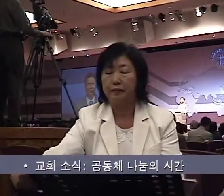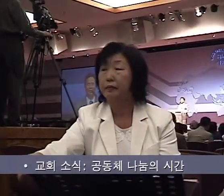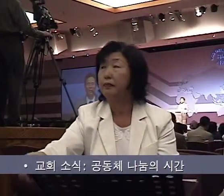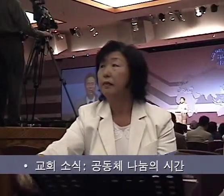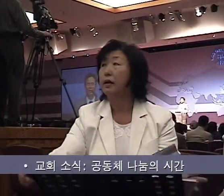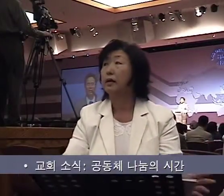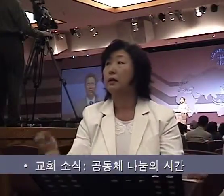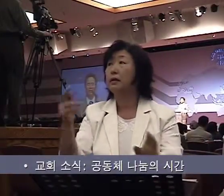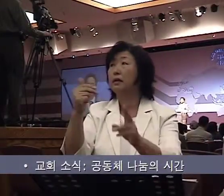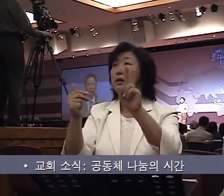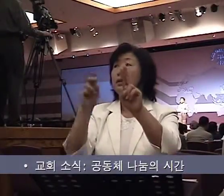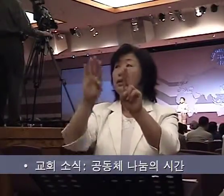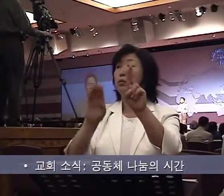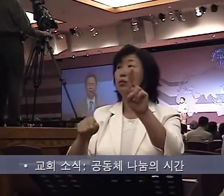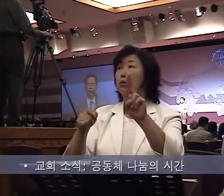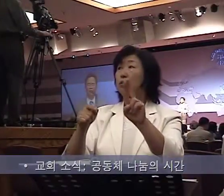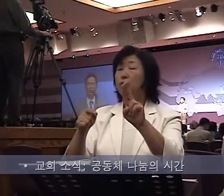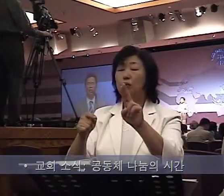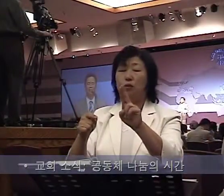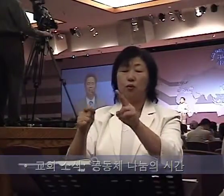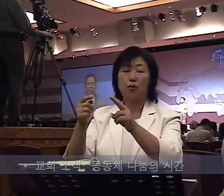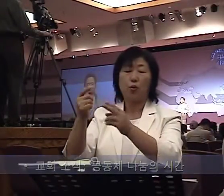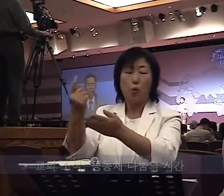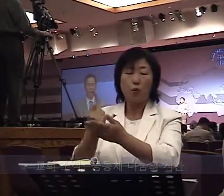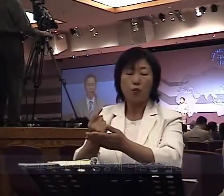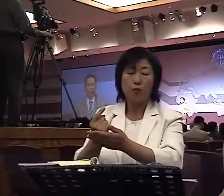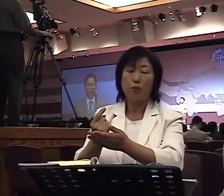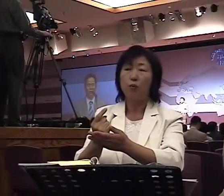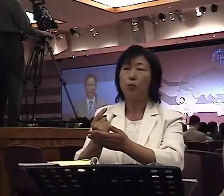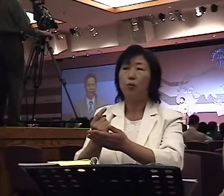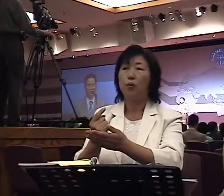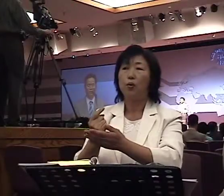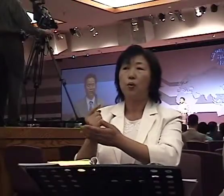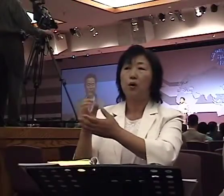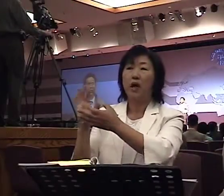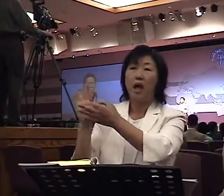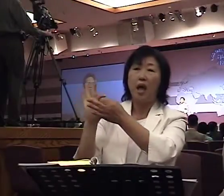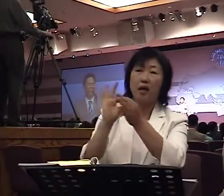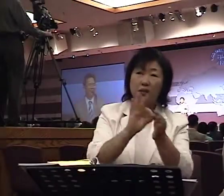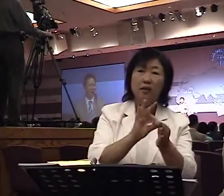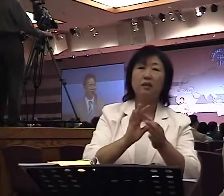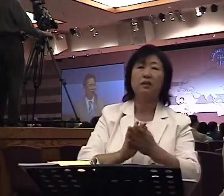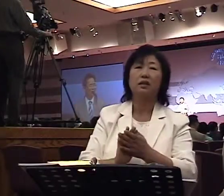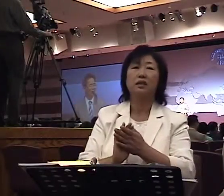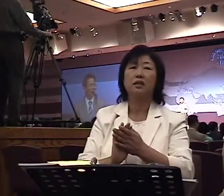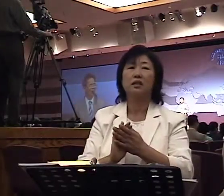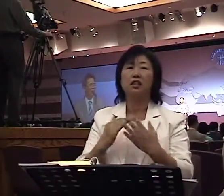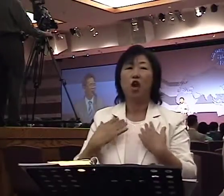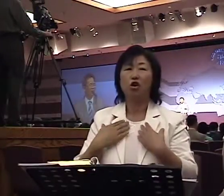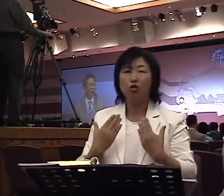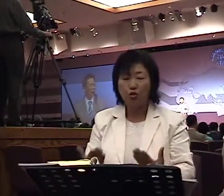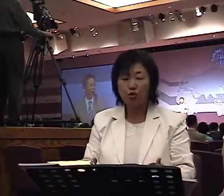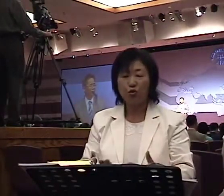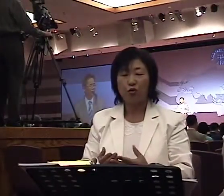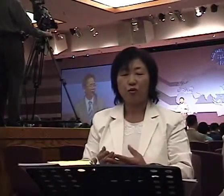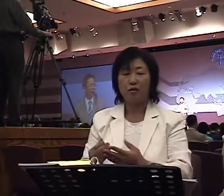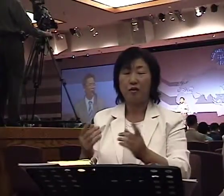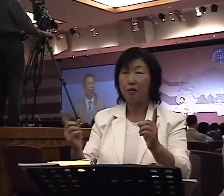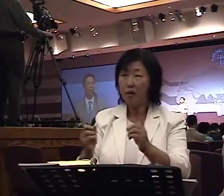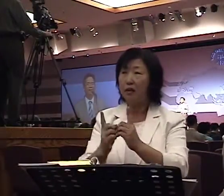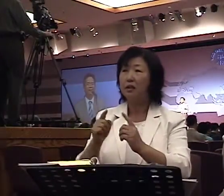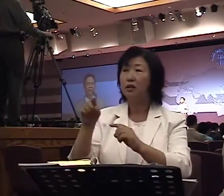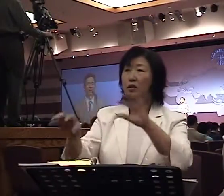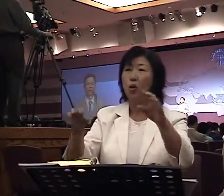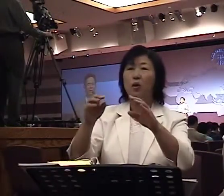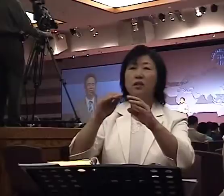주님의 이름으로 환영합니다. 지금 연휴를 맞이해서 산과 들로 바다로 나가 계신 우리 교우들 그곳에서